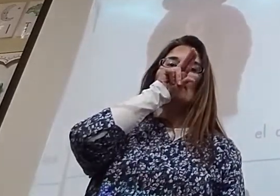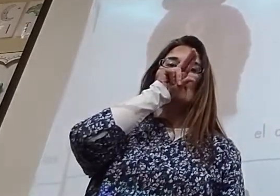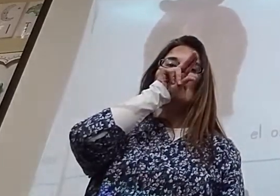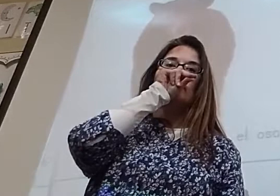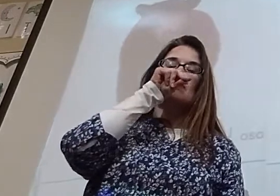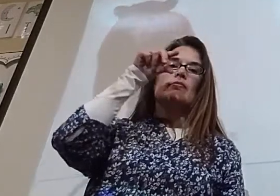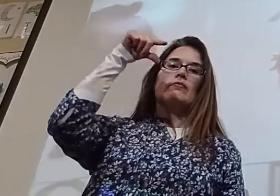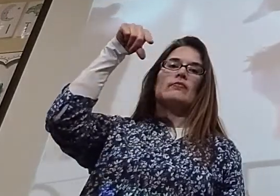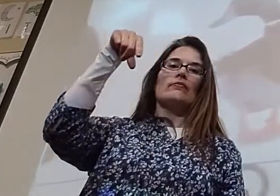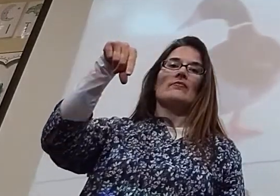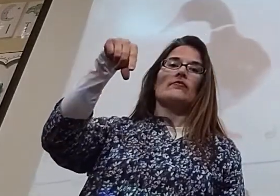pato,